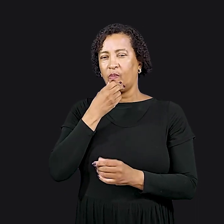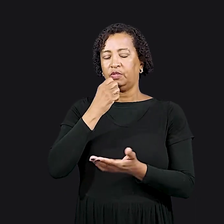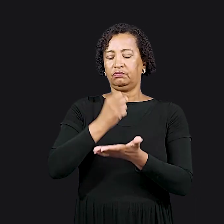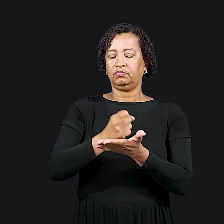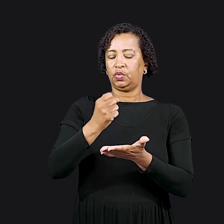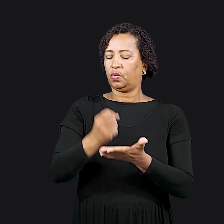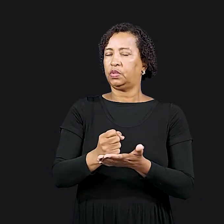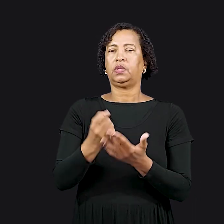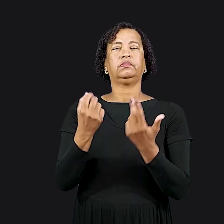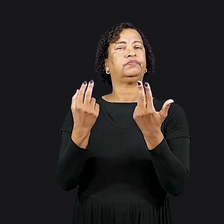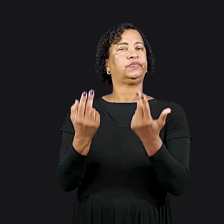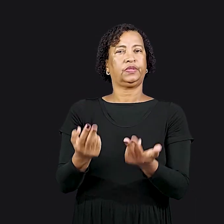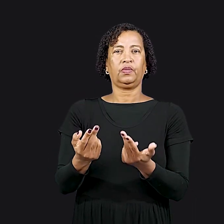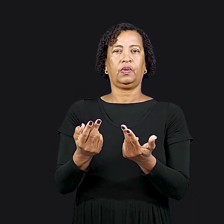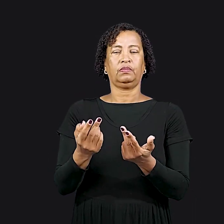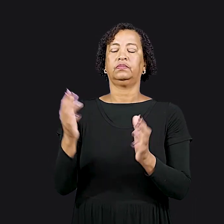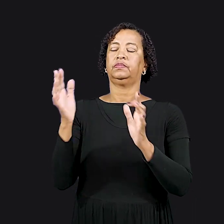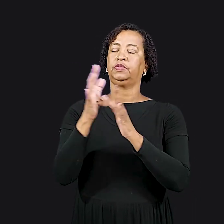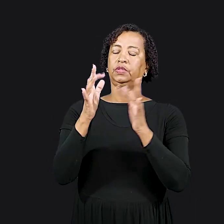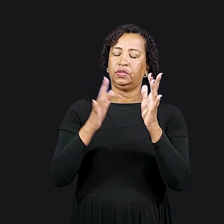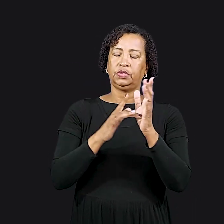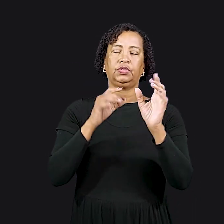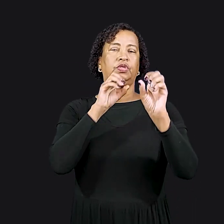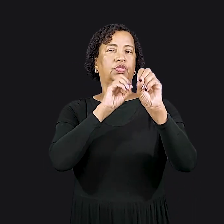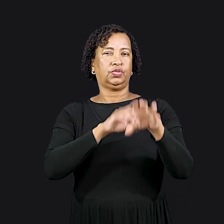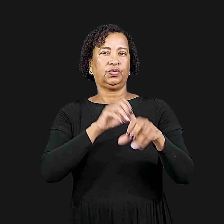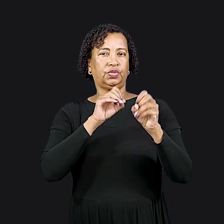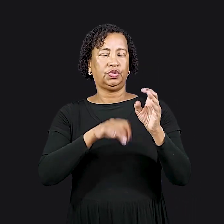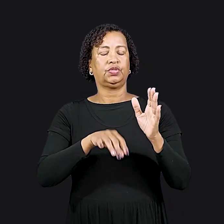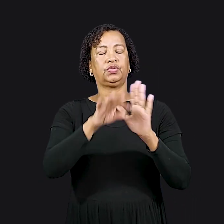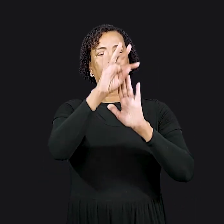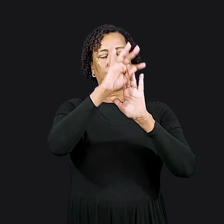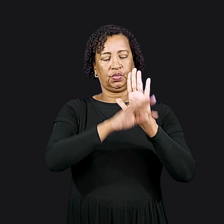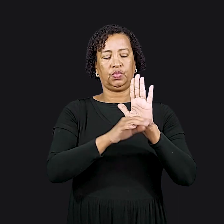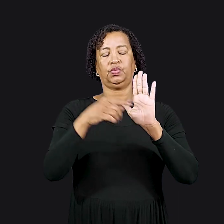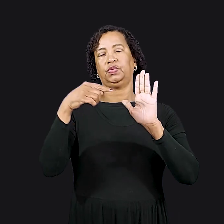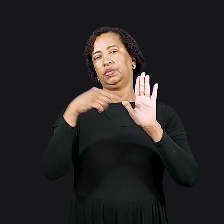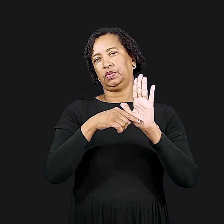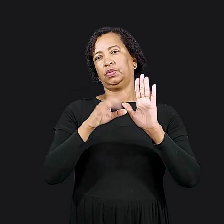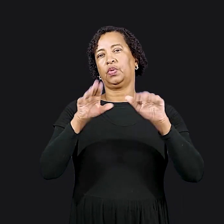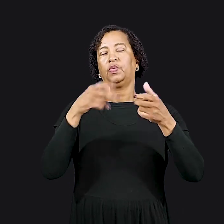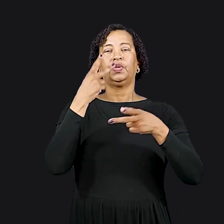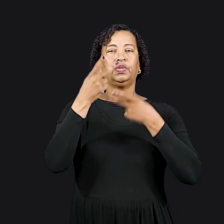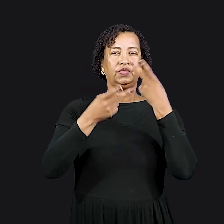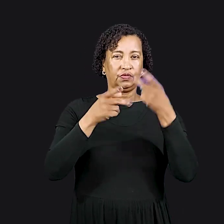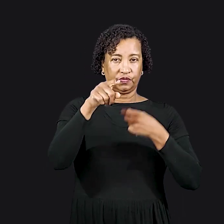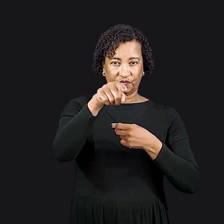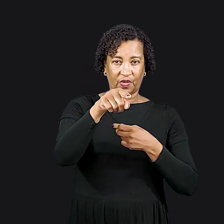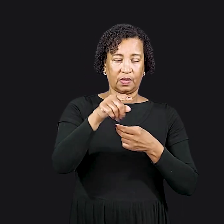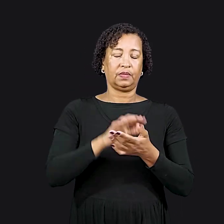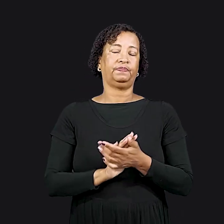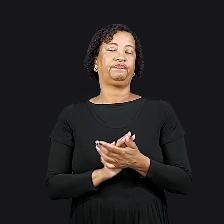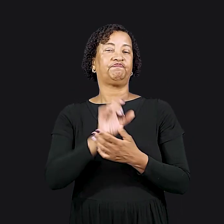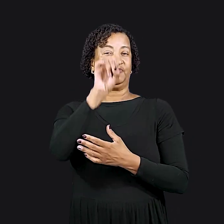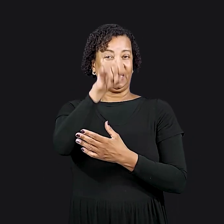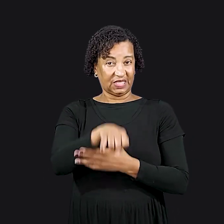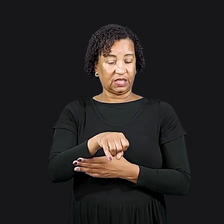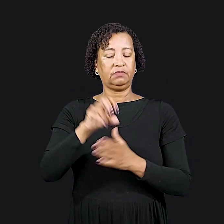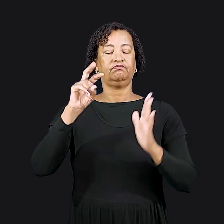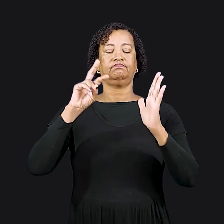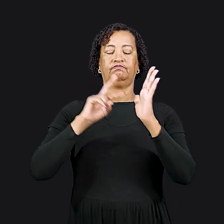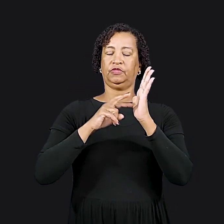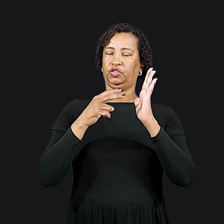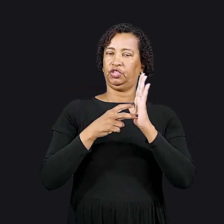mesmo que um contrato. Foi isso que Jesus ensinou num dos parágrafos desse texto. Quando você diz sim, isso tem